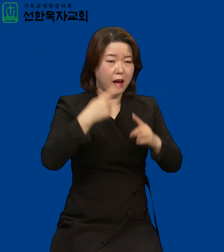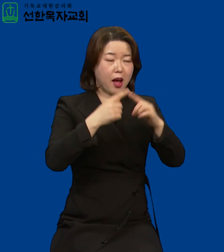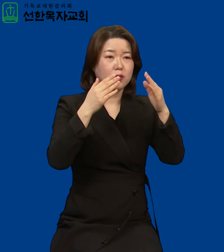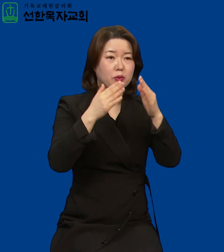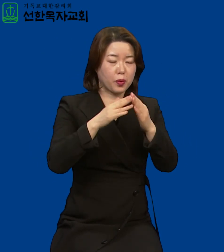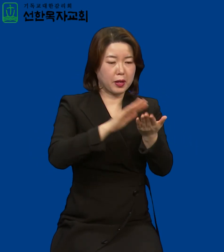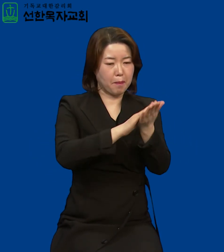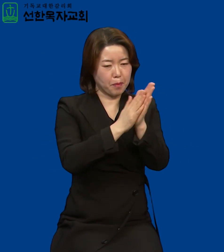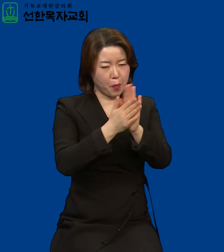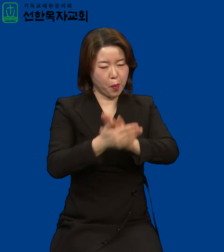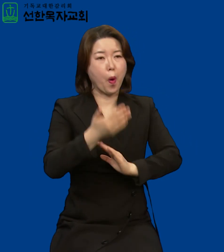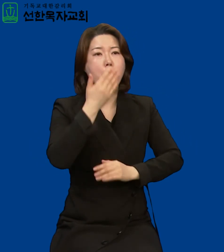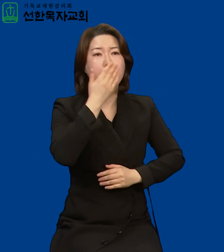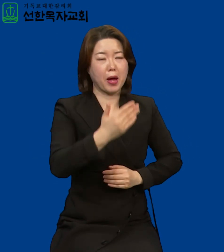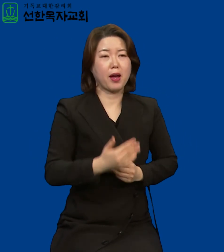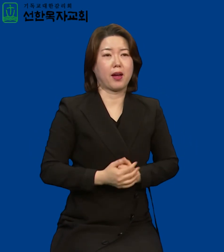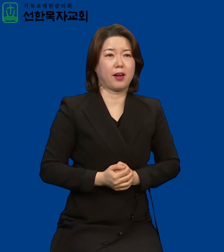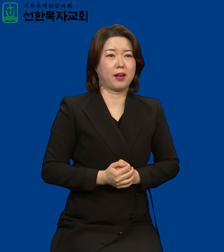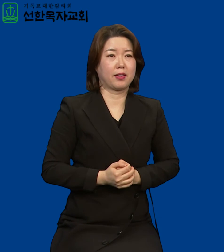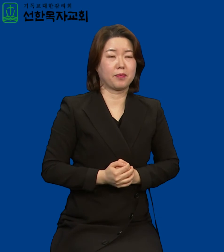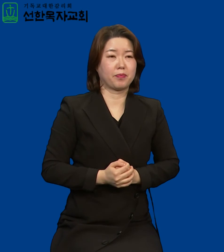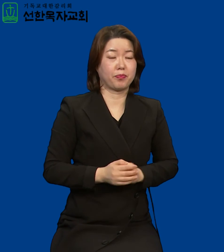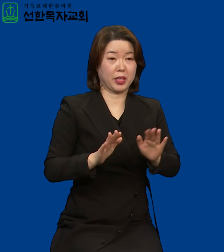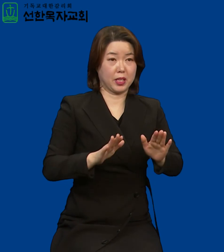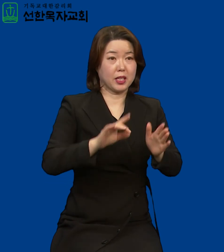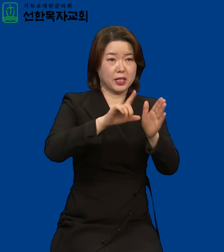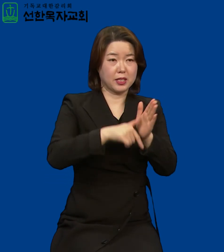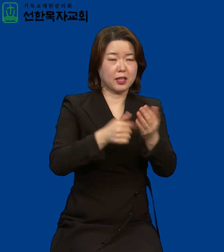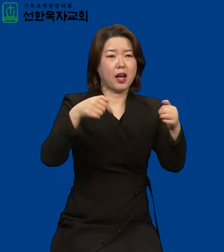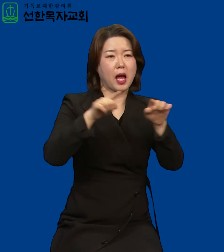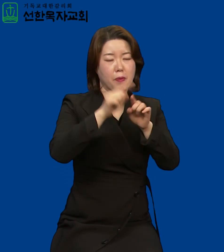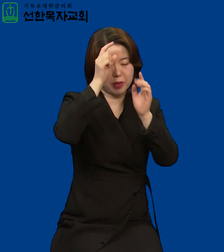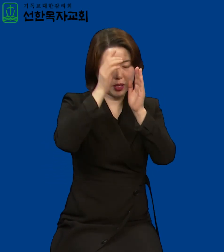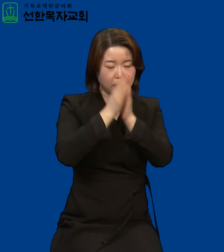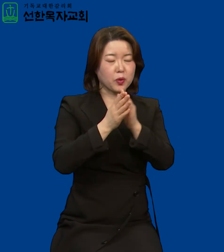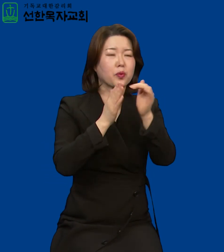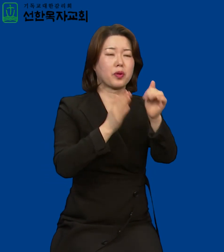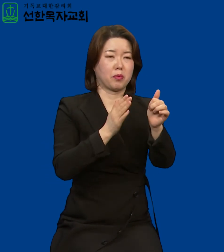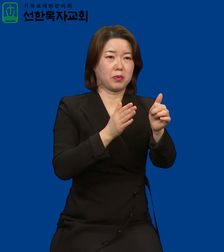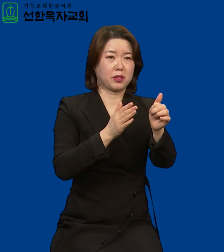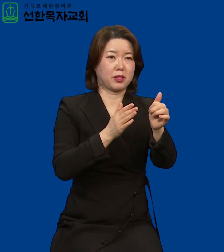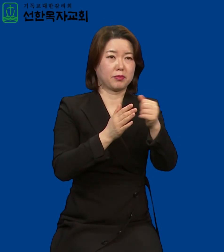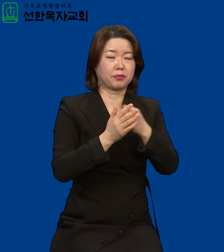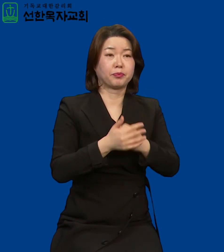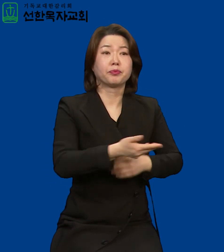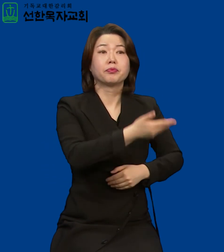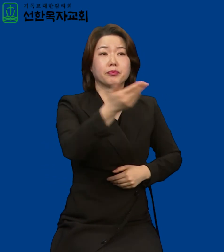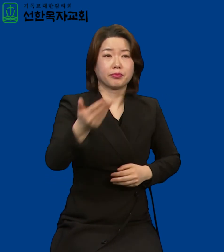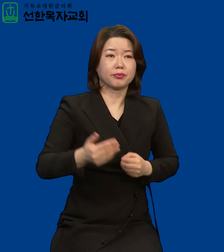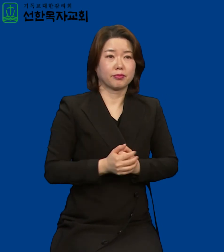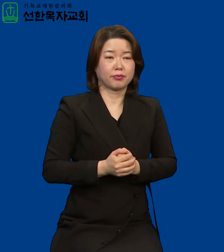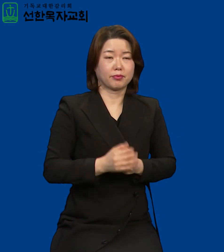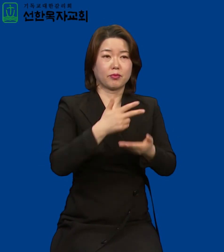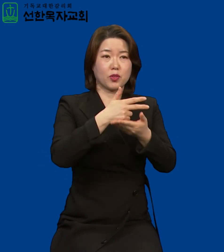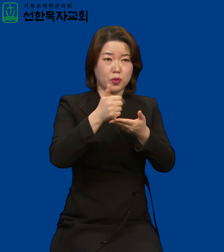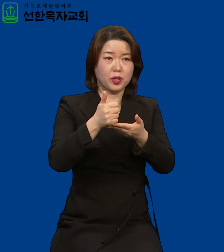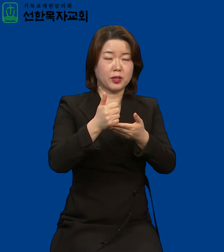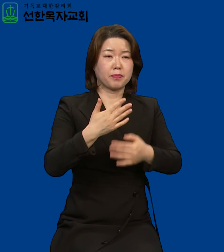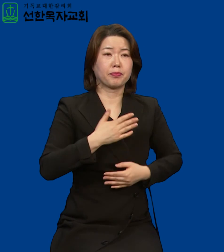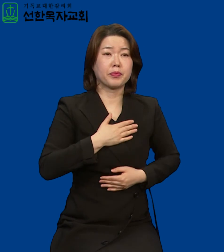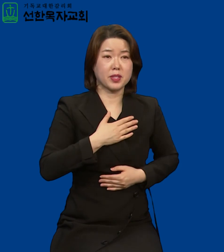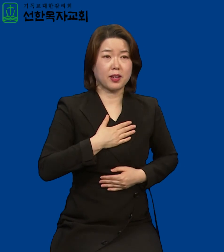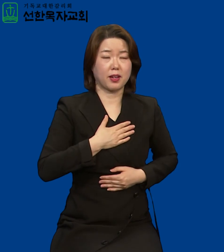길이에요. 이 시간에 우리 같이 기도합시다. 여러분, 주님,